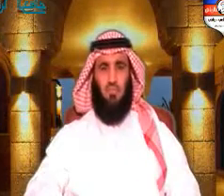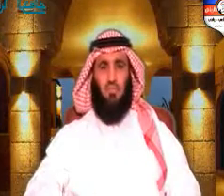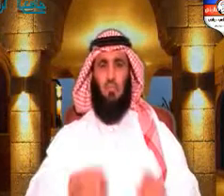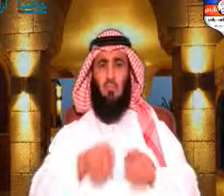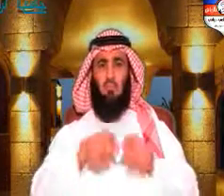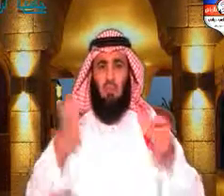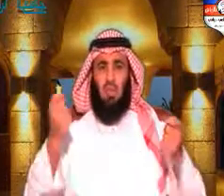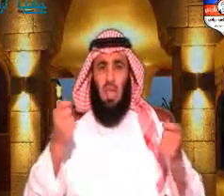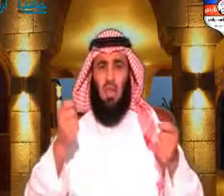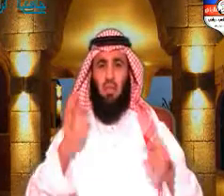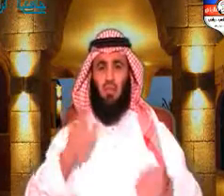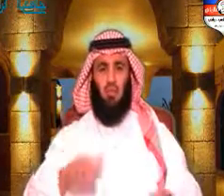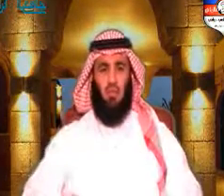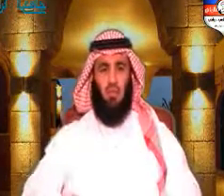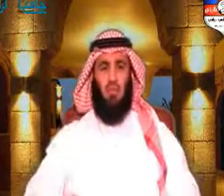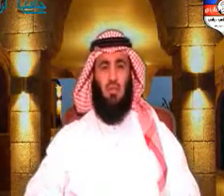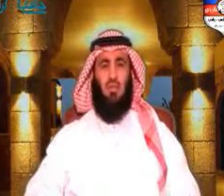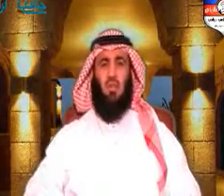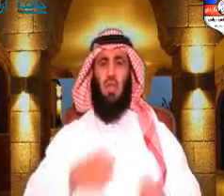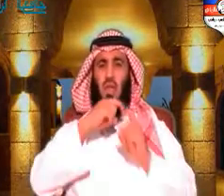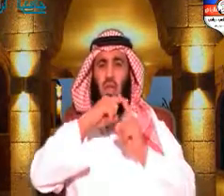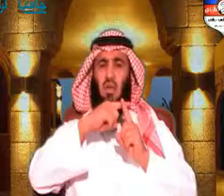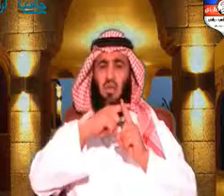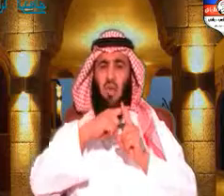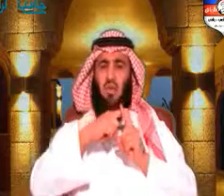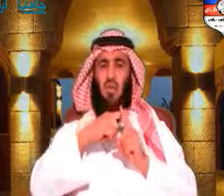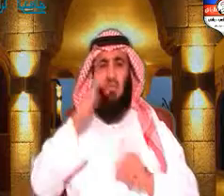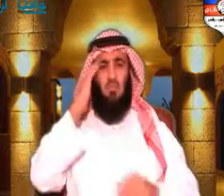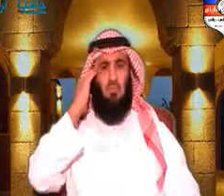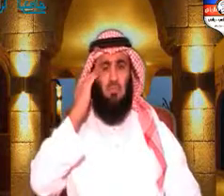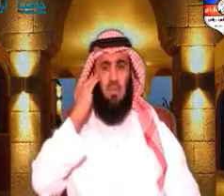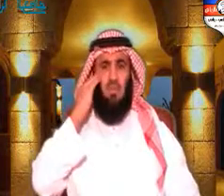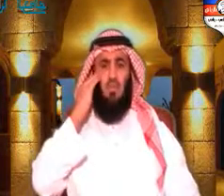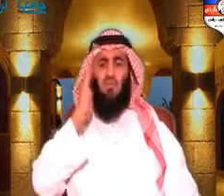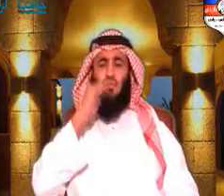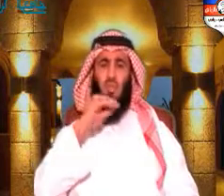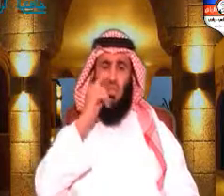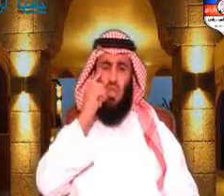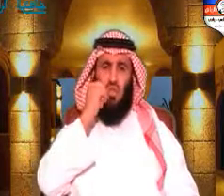من الكفرة والكافرات والفجرة والفاجرات.